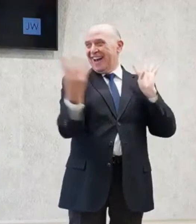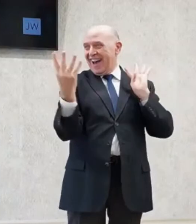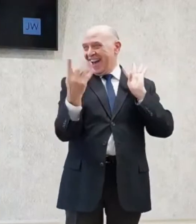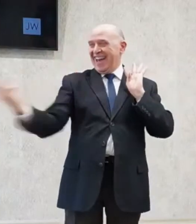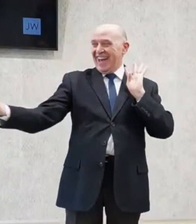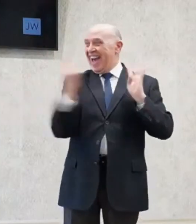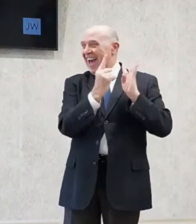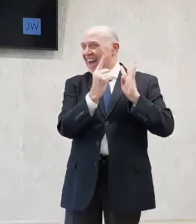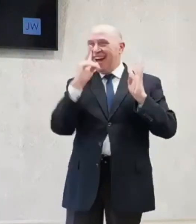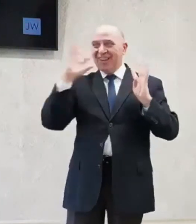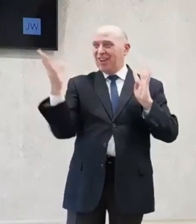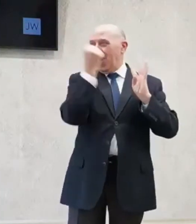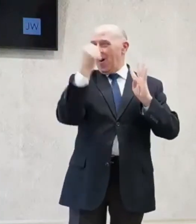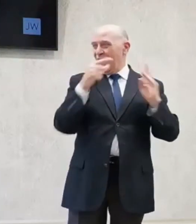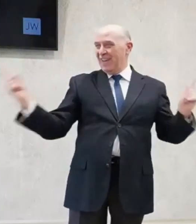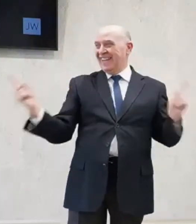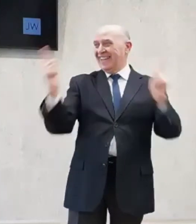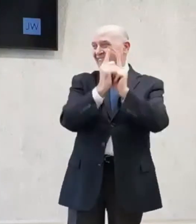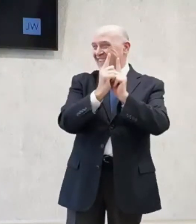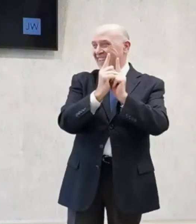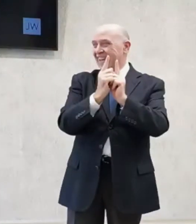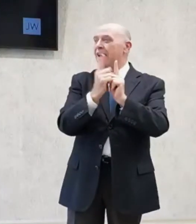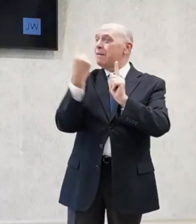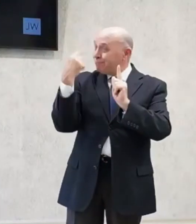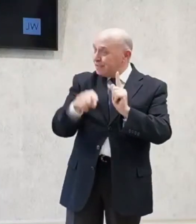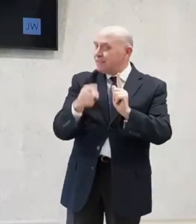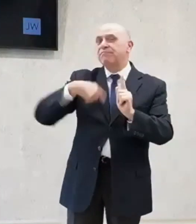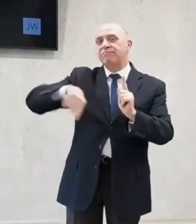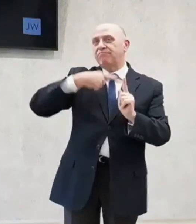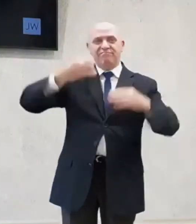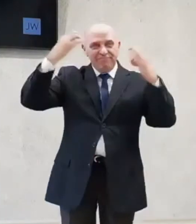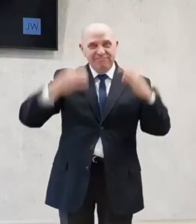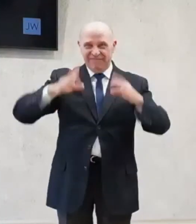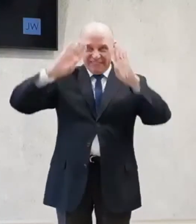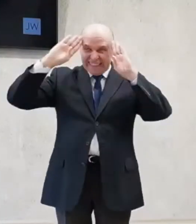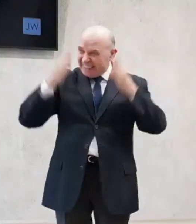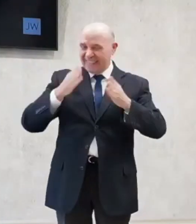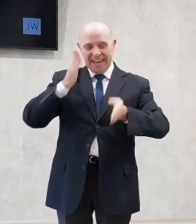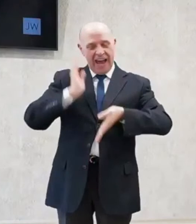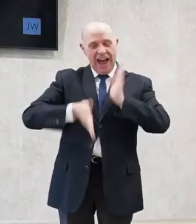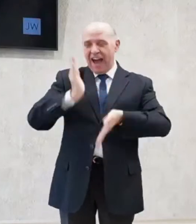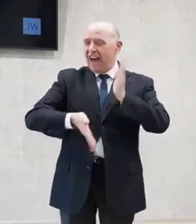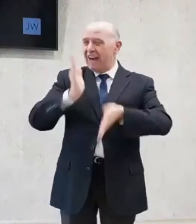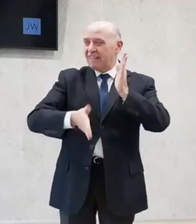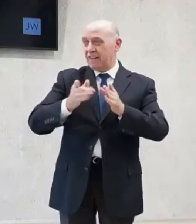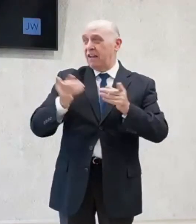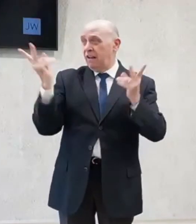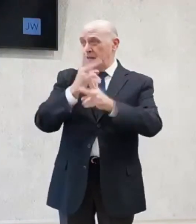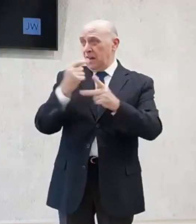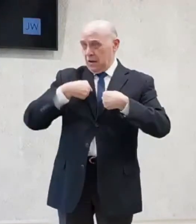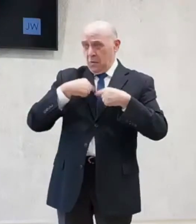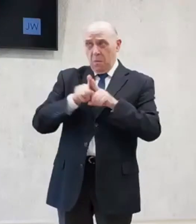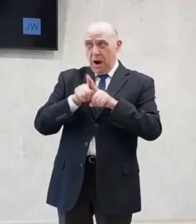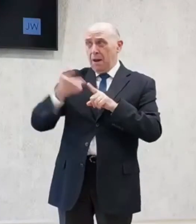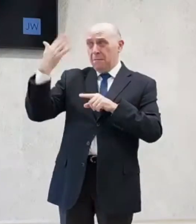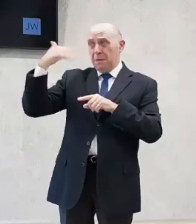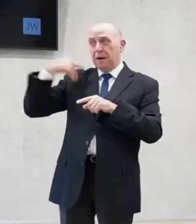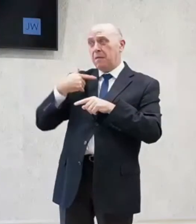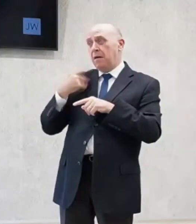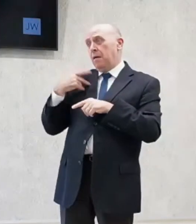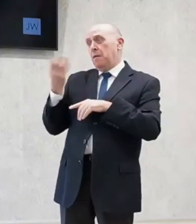poter continuare ad impegnarci a servire agevole per me è stato un incentivo quando ho perso i miei genitori e prima ancora mio